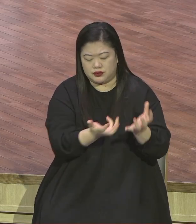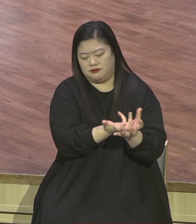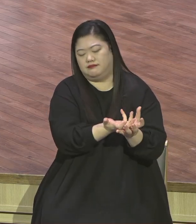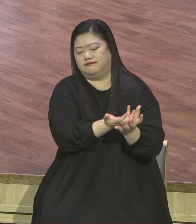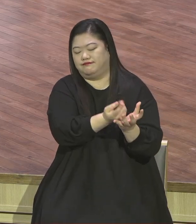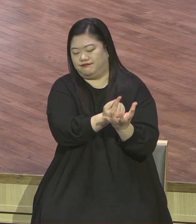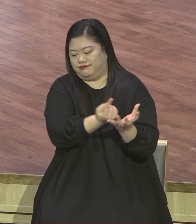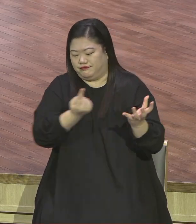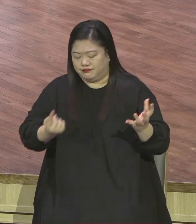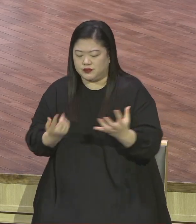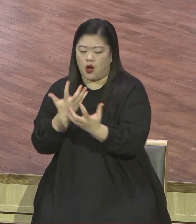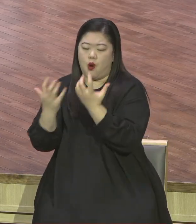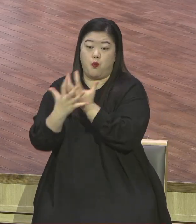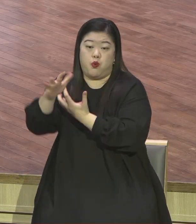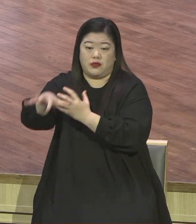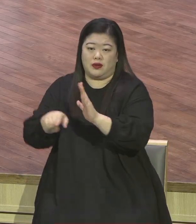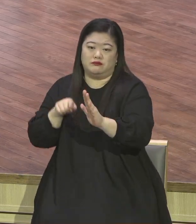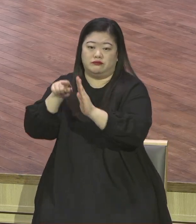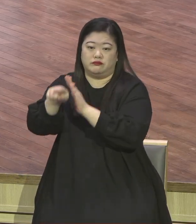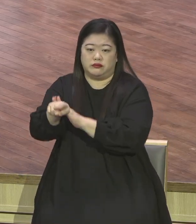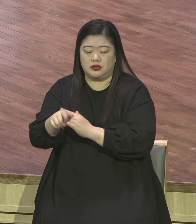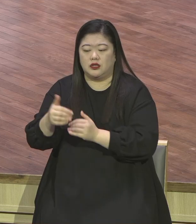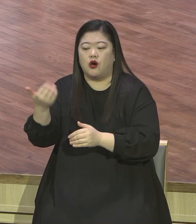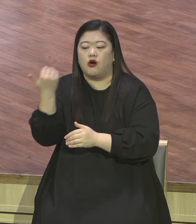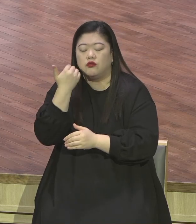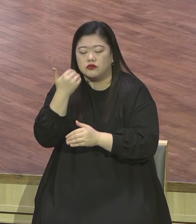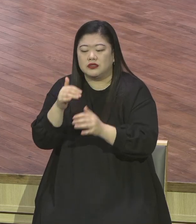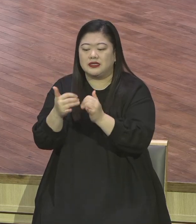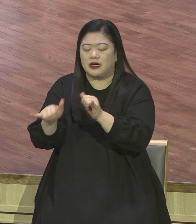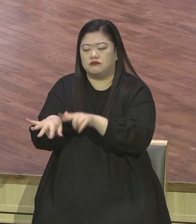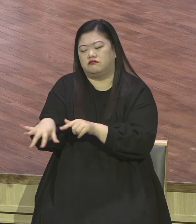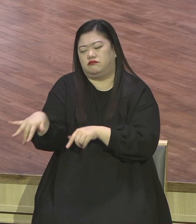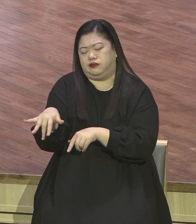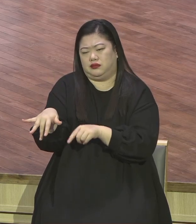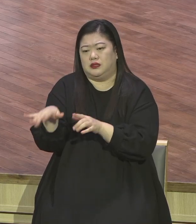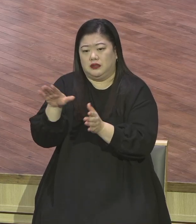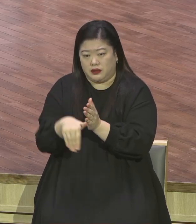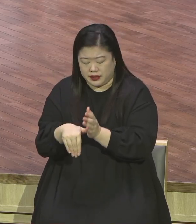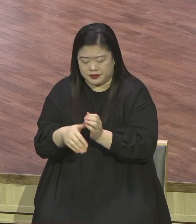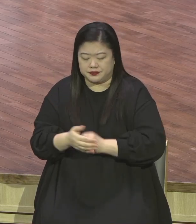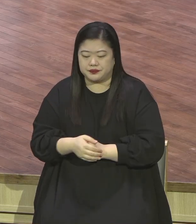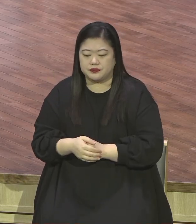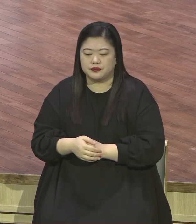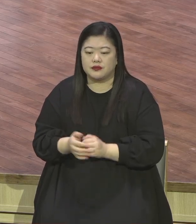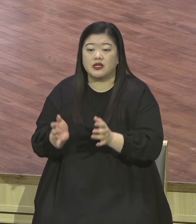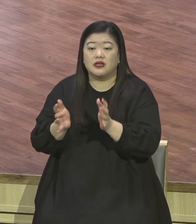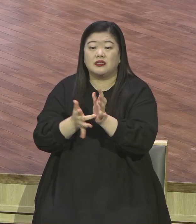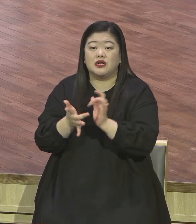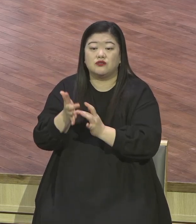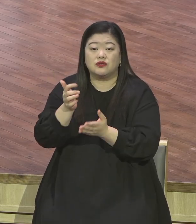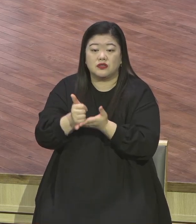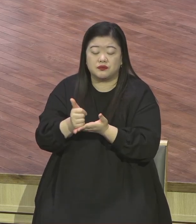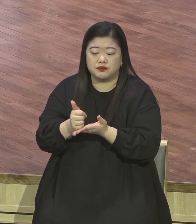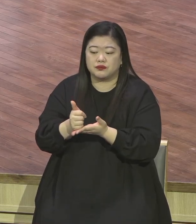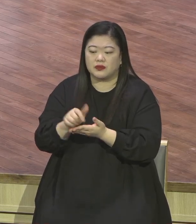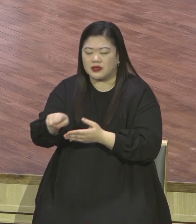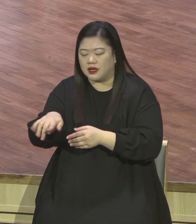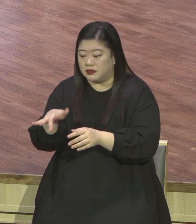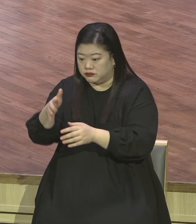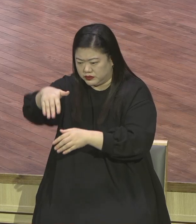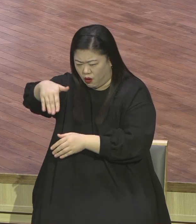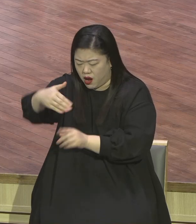있는지라 사람들이 예수를 고발하려 하여 물어 이르되 안식일에 뱅고 쳐 것이 옳으니까